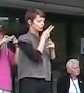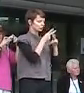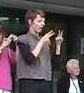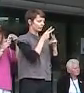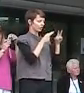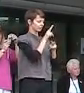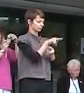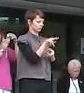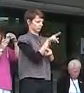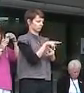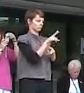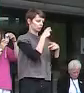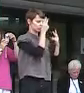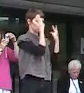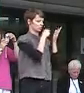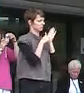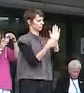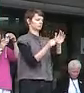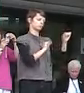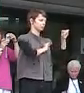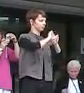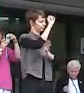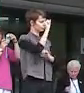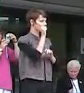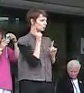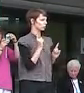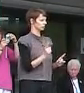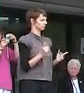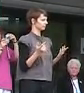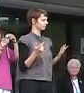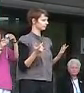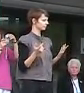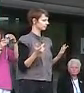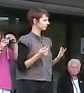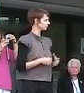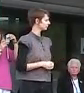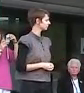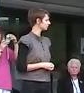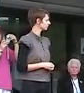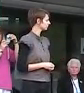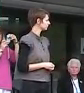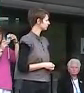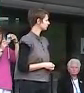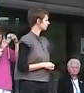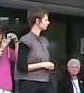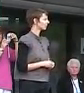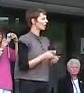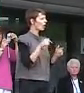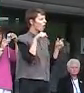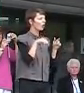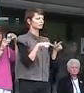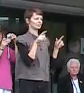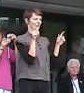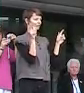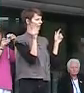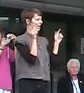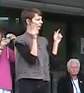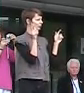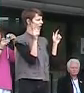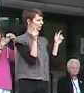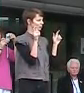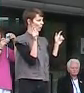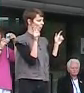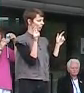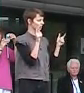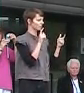aller Deutlichkeit gegenübertreten. Wenn ich die Vielfalt der heutigen Veranstalter sowie